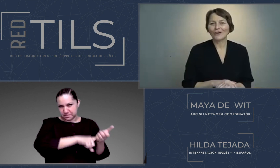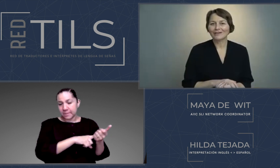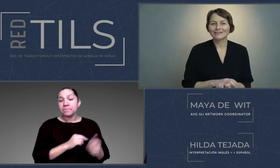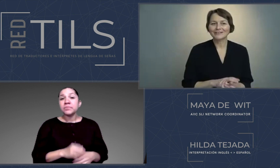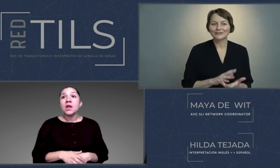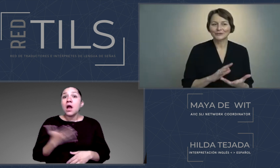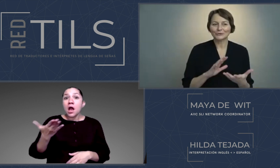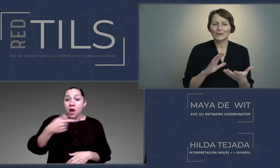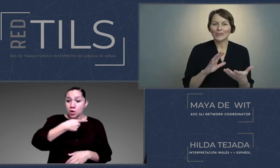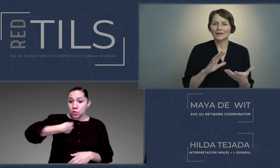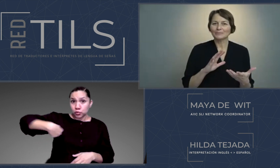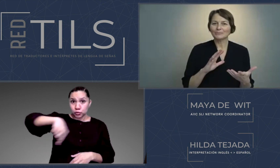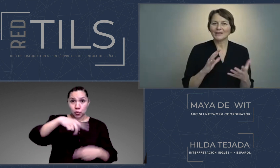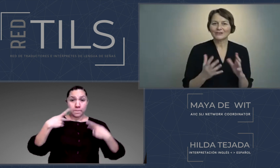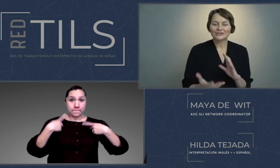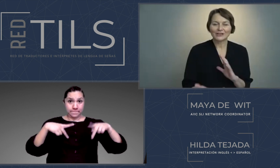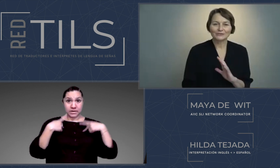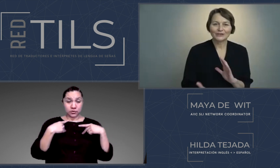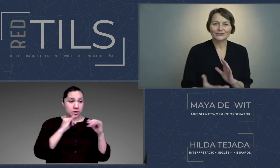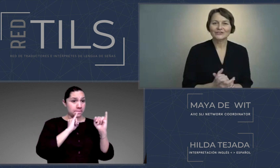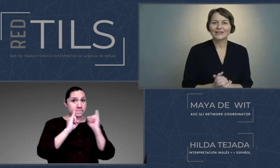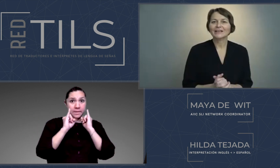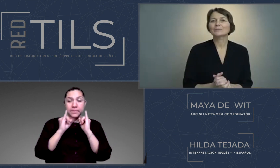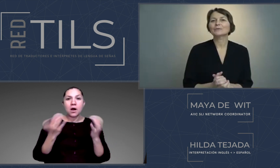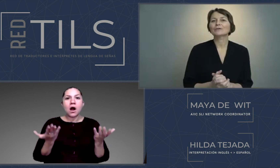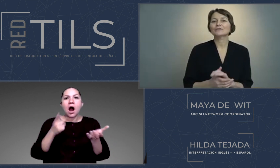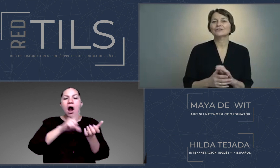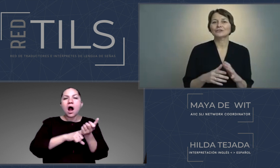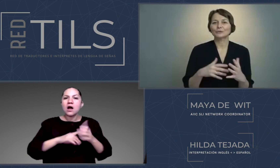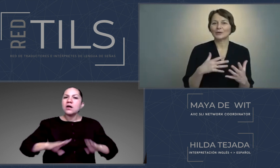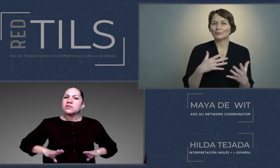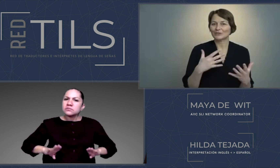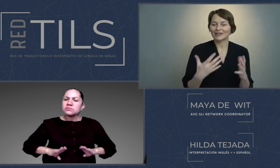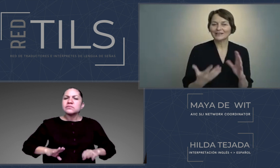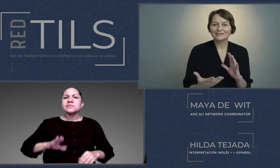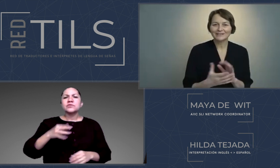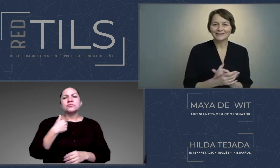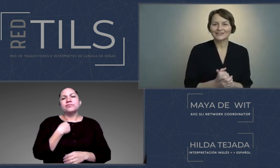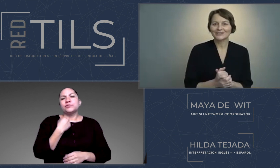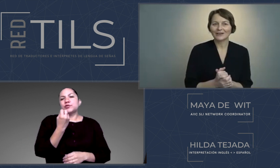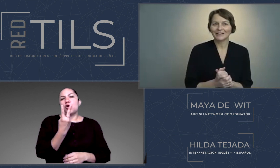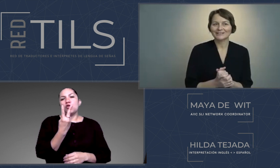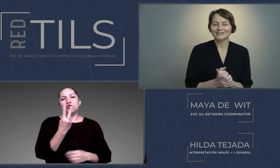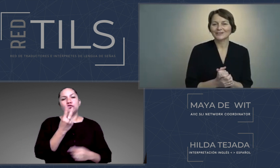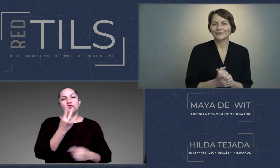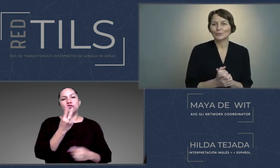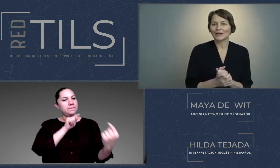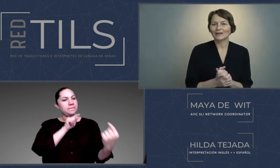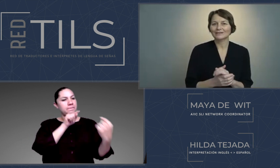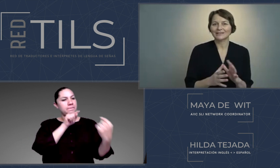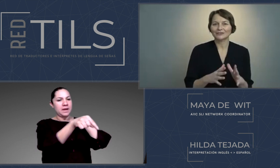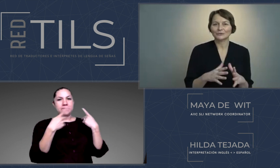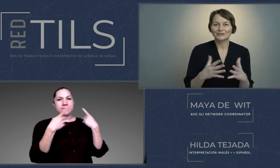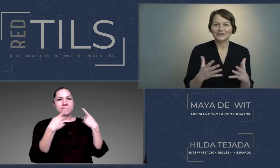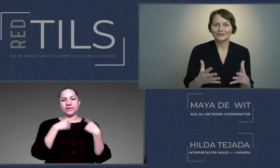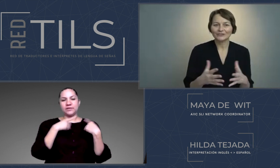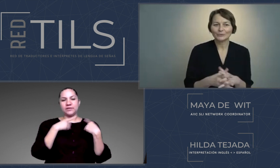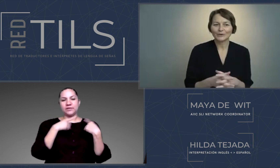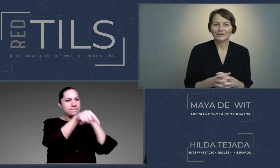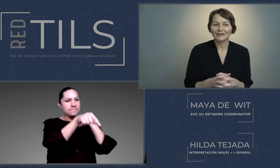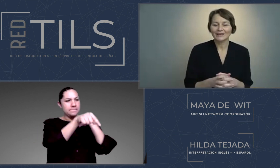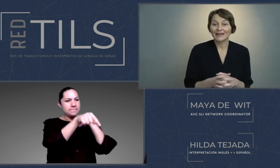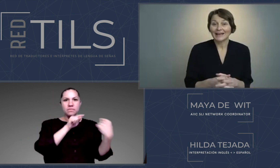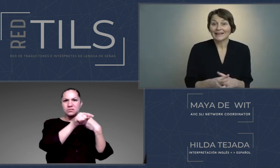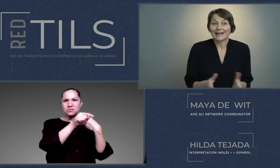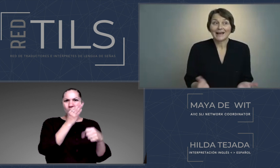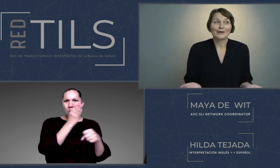es de tres dimensiones, sino nada más de dos, porque estamos trabajando con una pantalla. Entonces es más